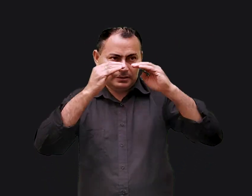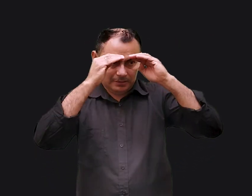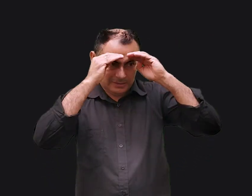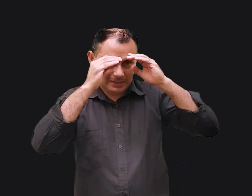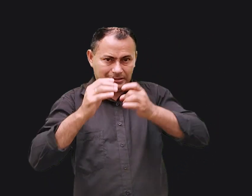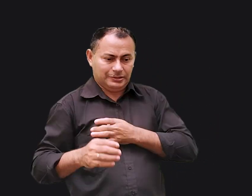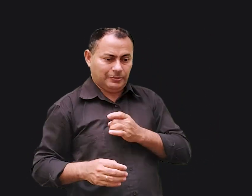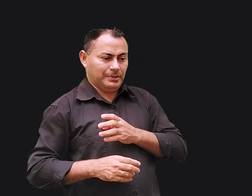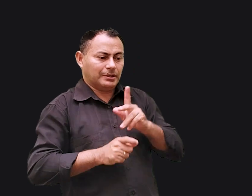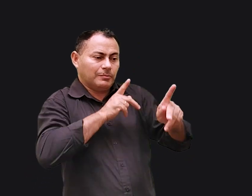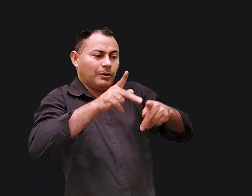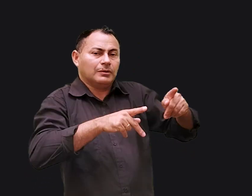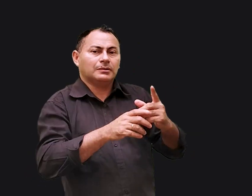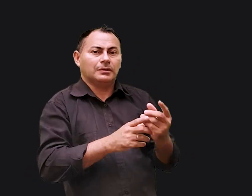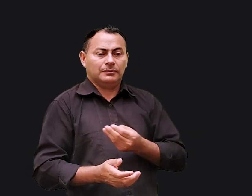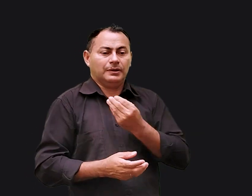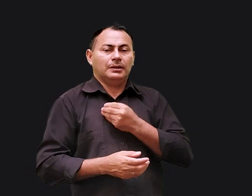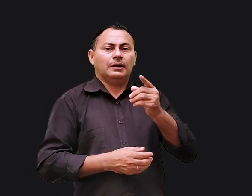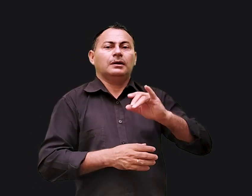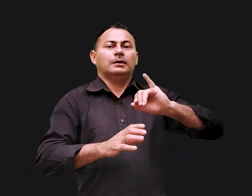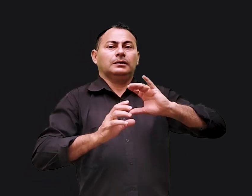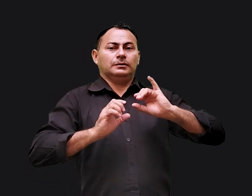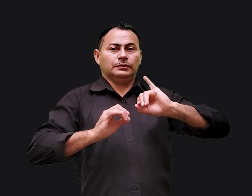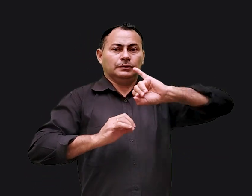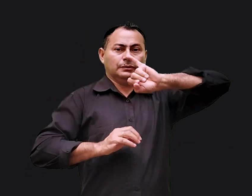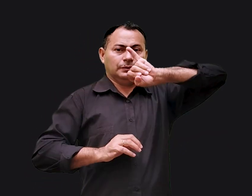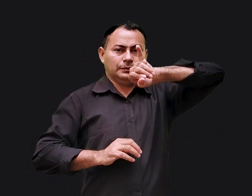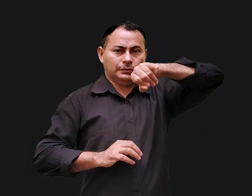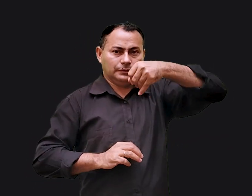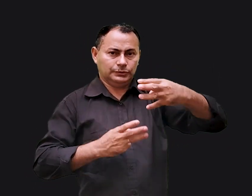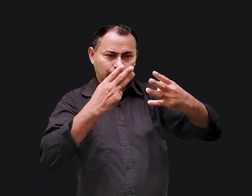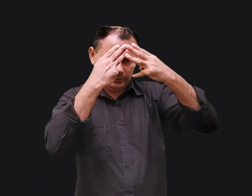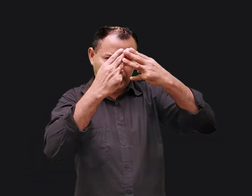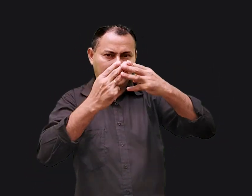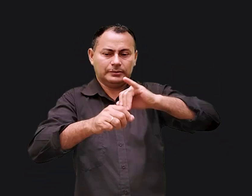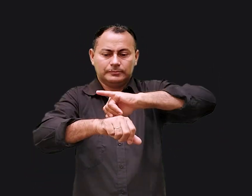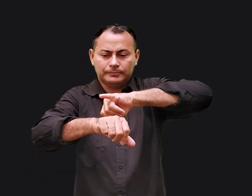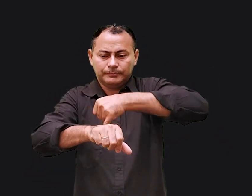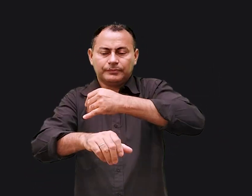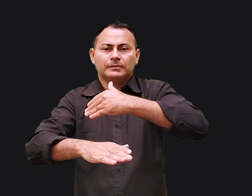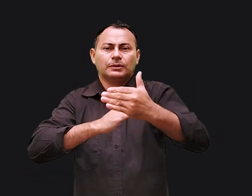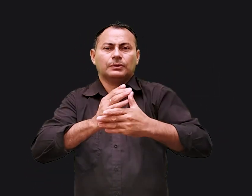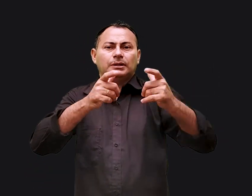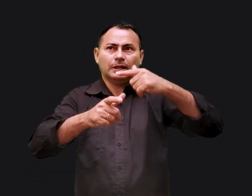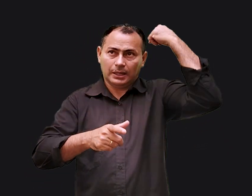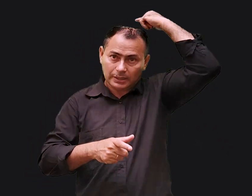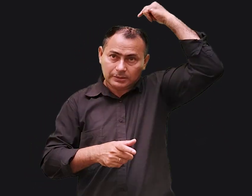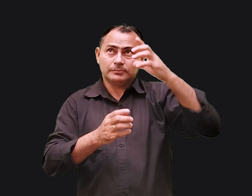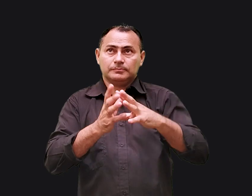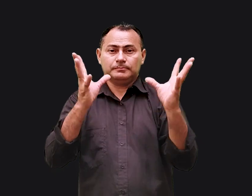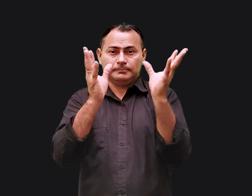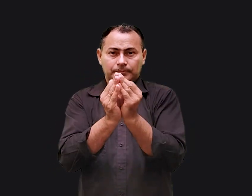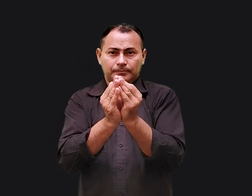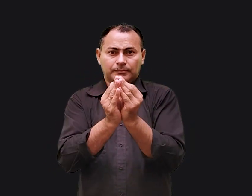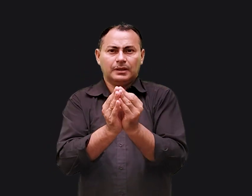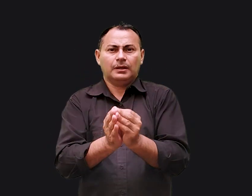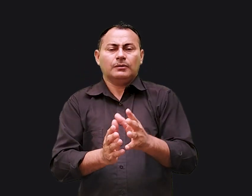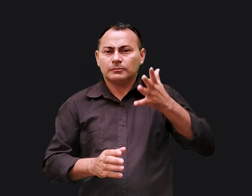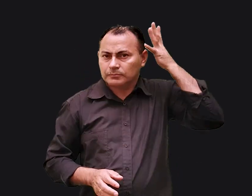temiam aquele povo hostil que estavam vivendo lá na Judéia e Jerusalém e em toda a Terra Santa. Sintetizando, este foi o sermão